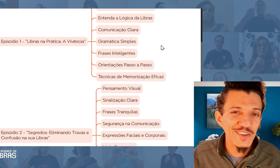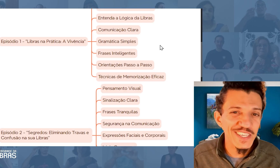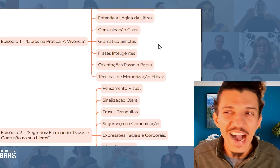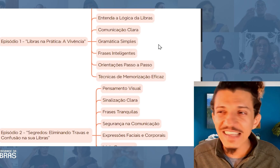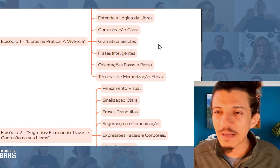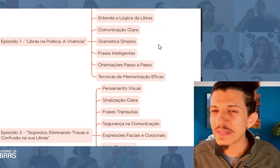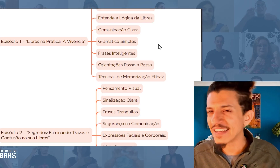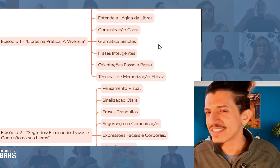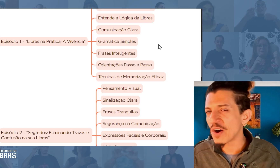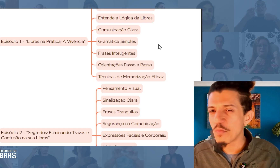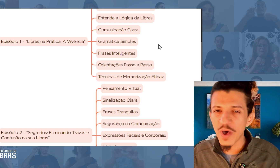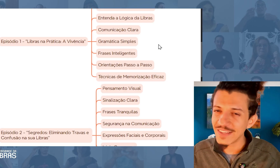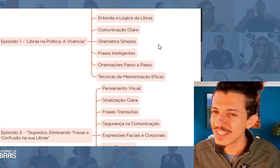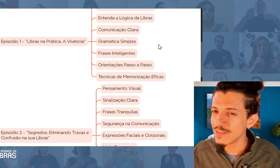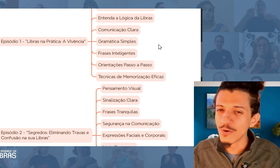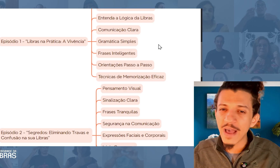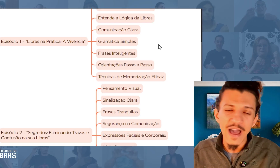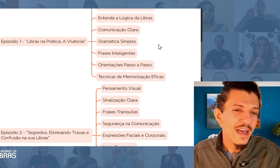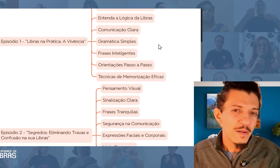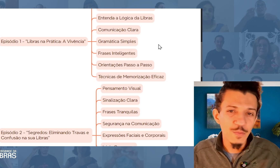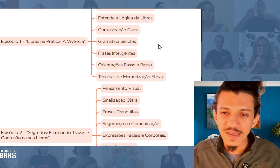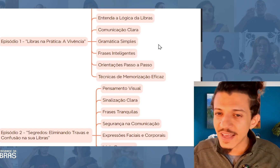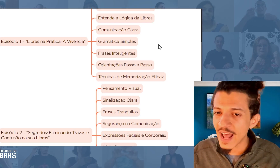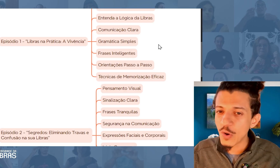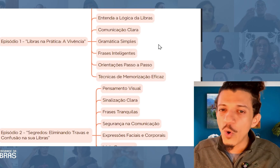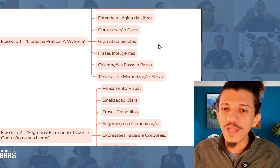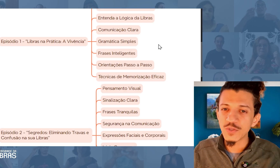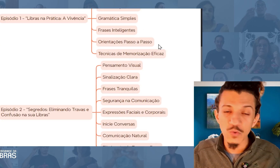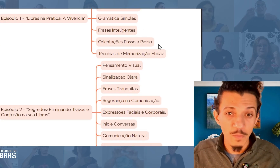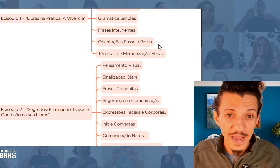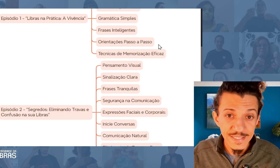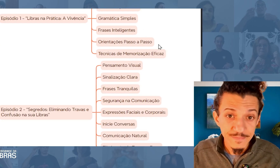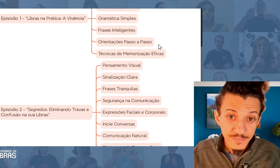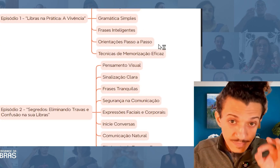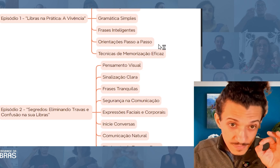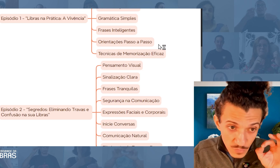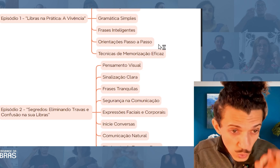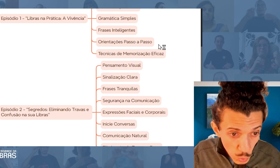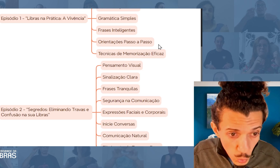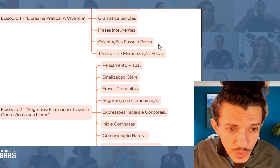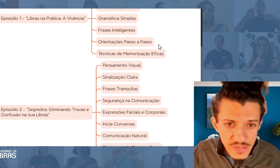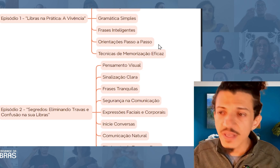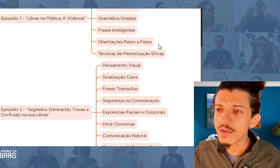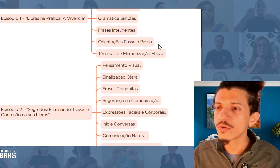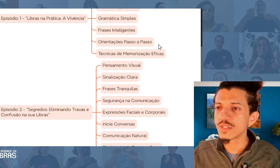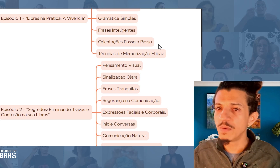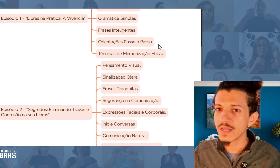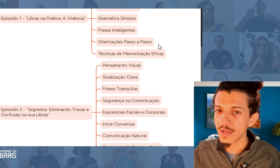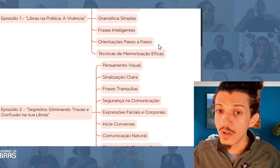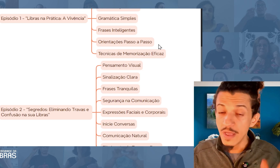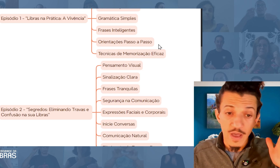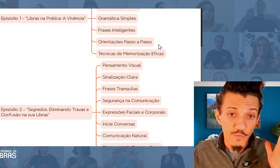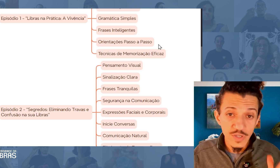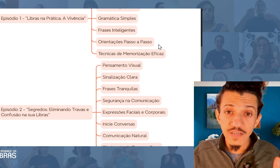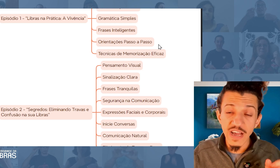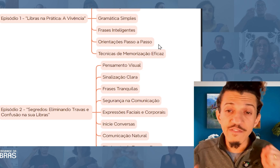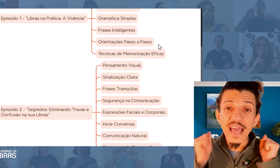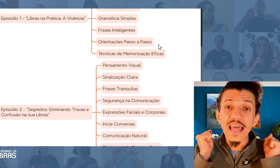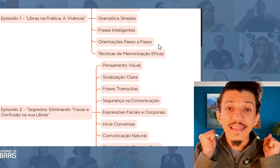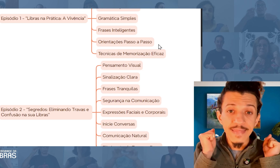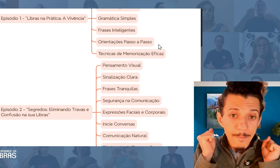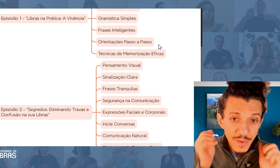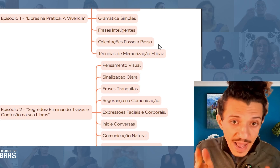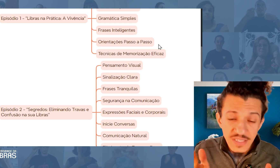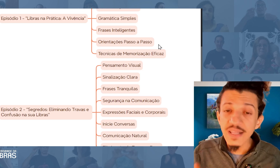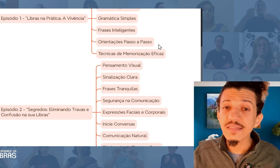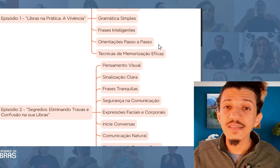sinal de casa, habitação, moradia, o lugar de passar a noite e tudo mais. Tudo isso aqui que eu estou te explicando, você vai ver